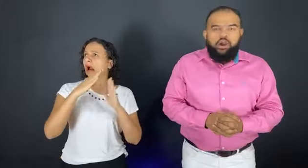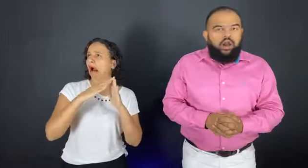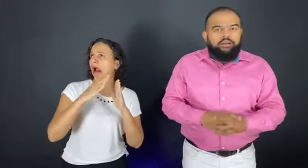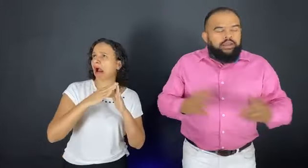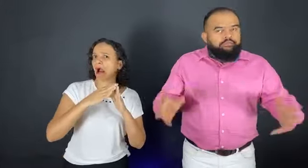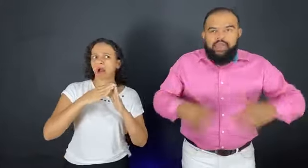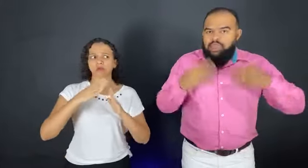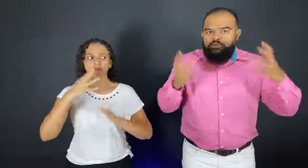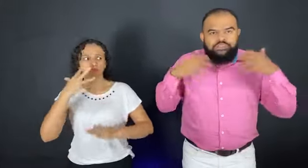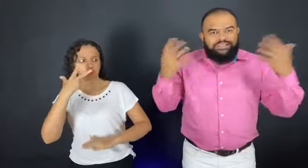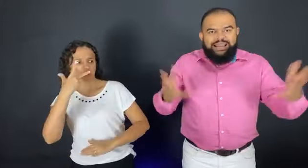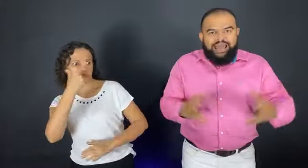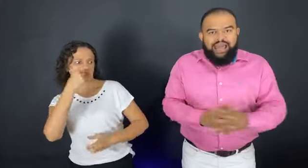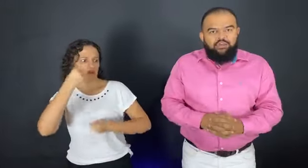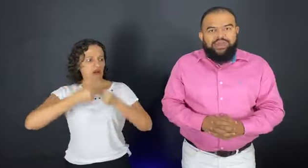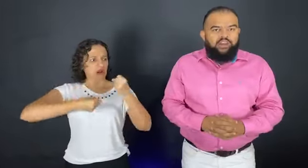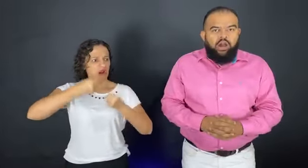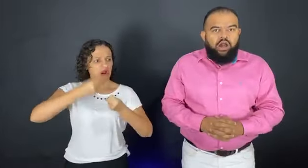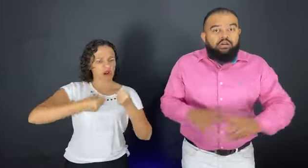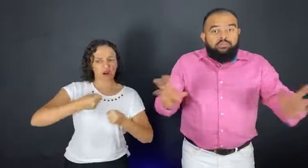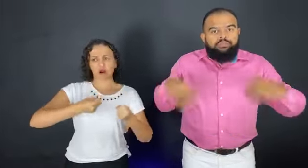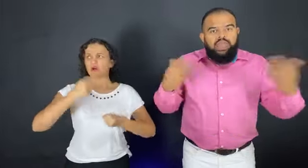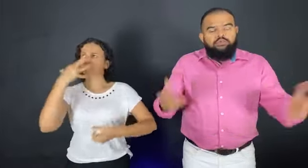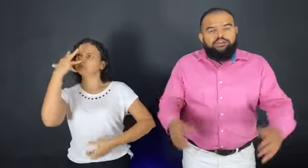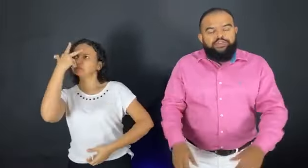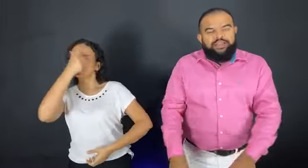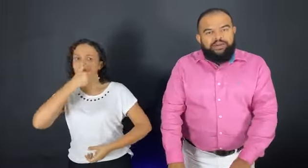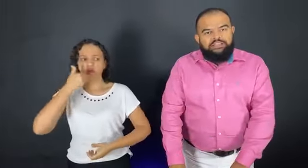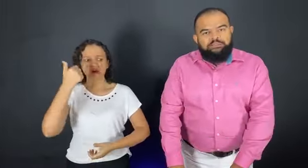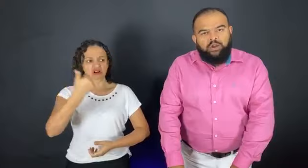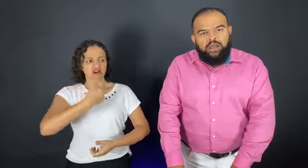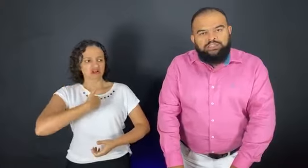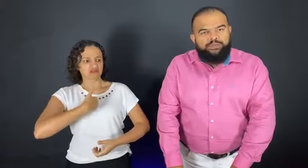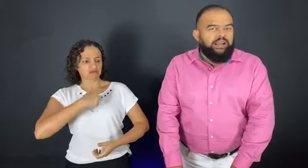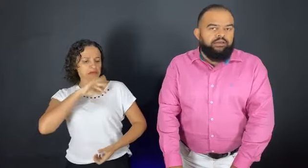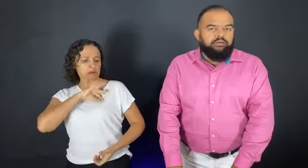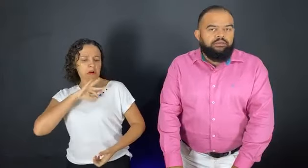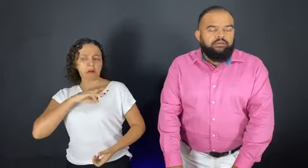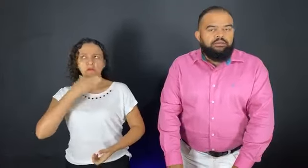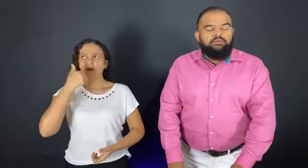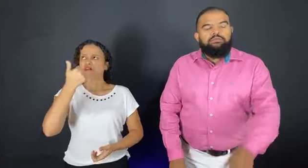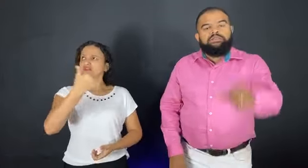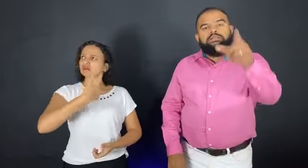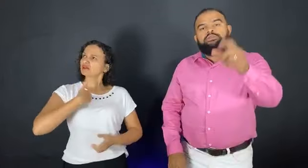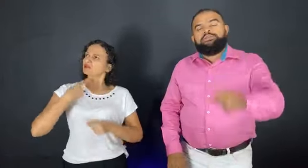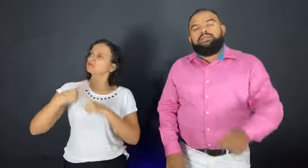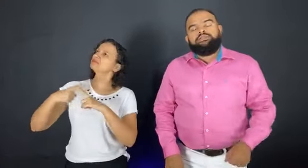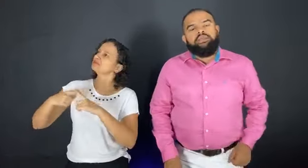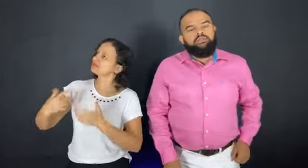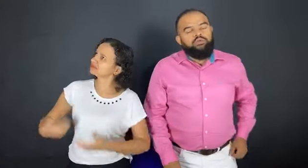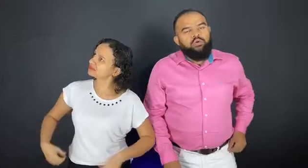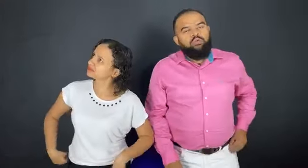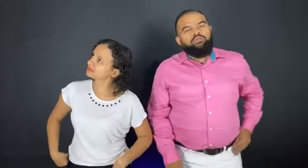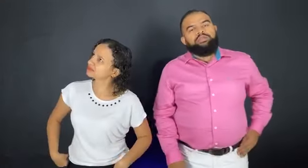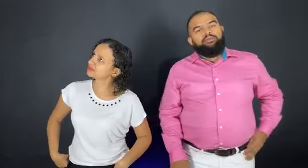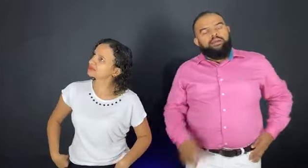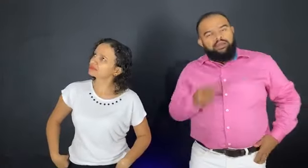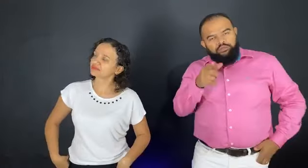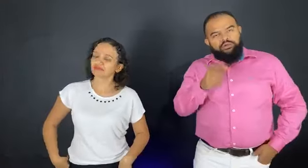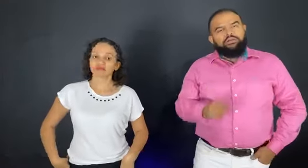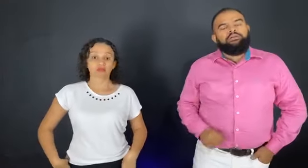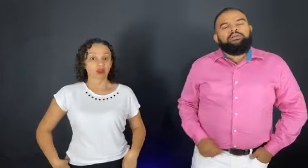carro melhor, tem um salário melhor, tem uma vida mais próspera? Você não está sendo